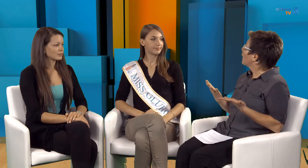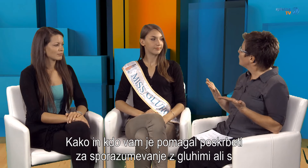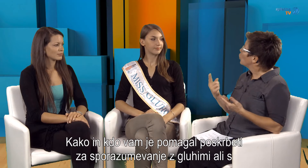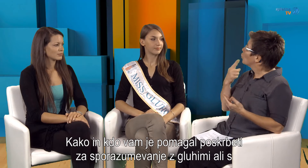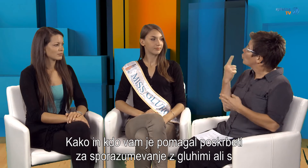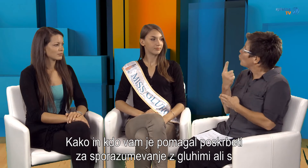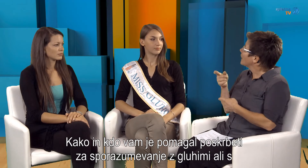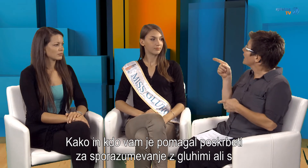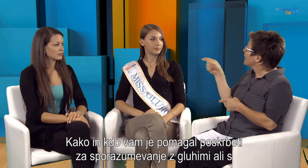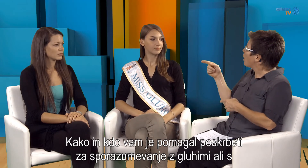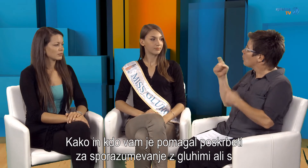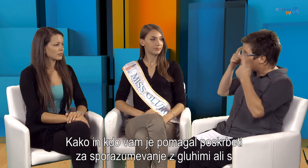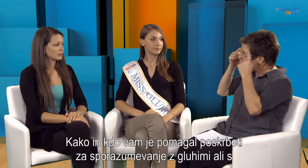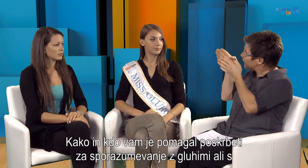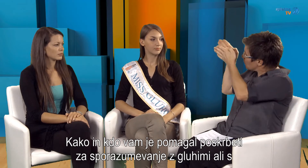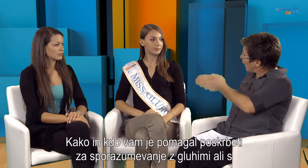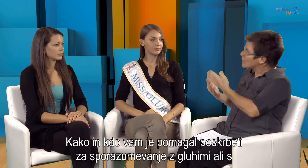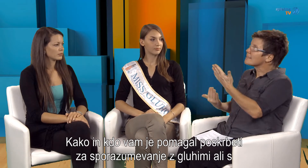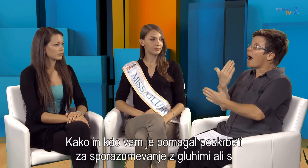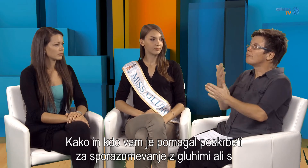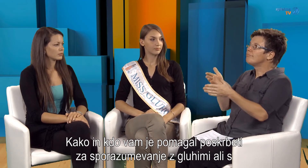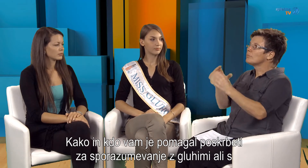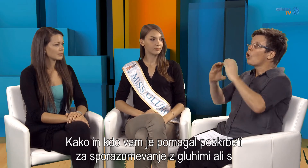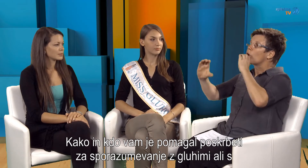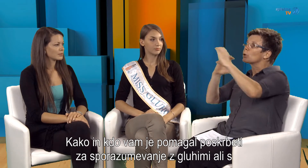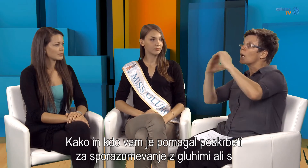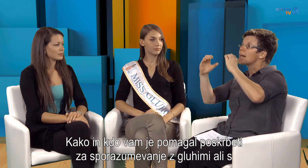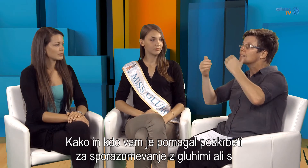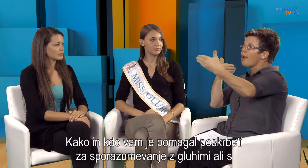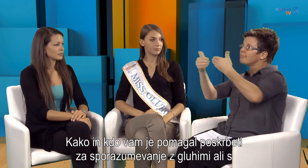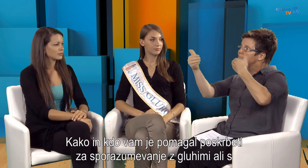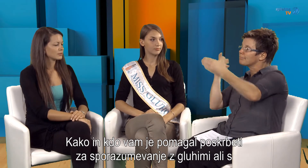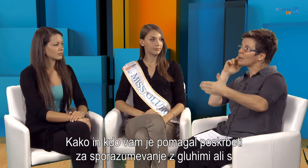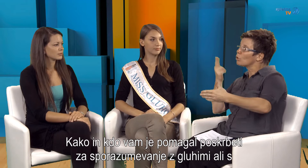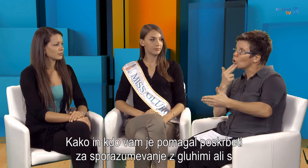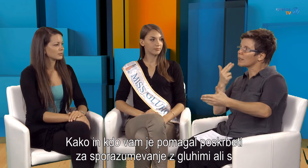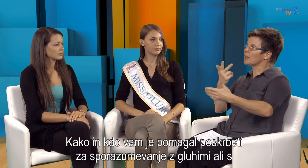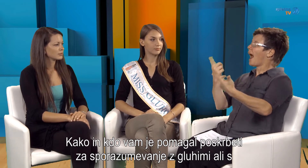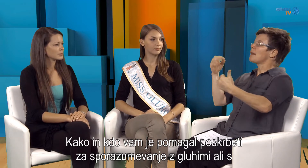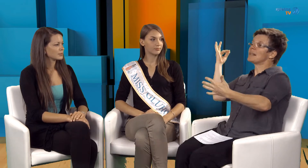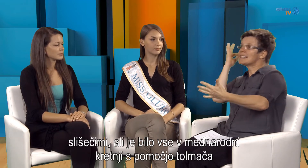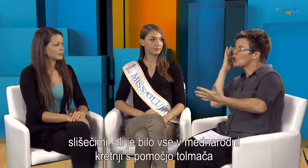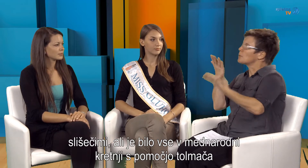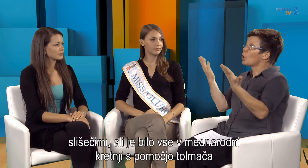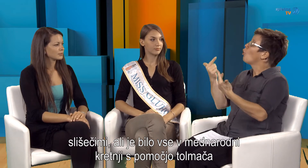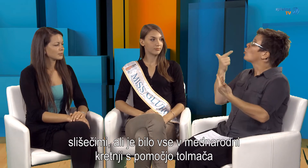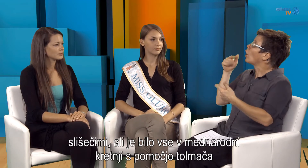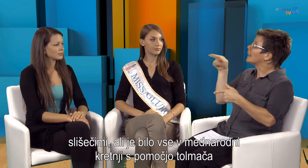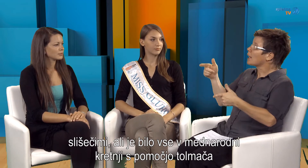Kaj, kdo ti je, pod krpav, da? Kaj, kdo kaj si je? Bet ruhi bi, ali bet ti se ti, kdo ti je,